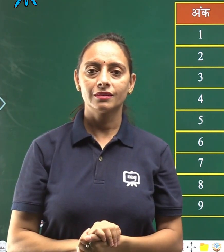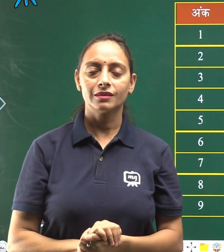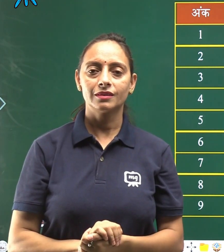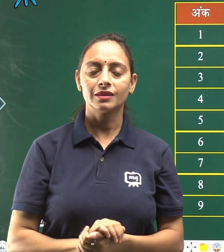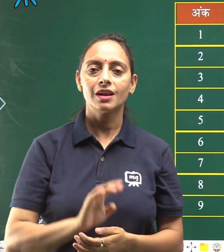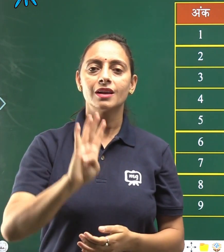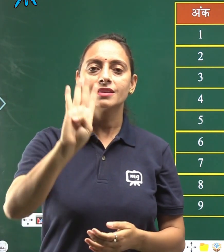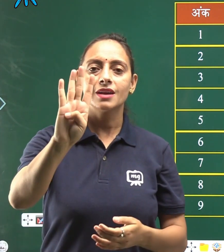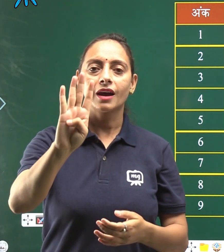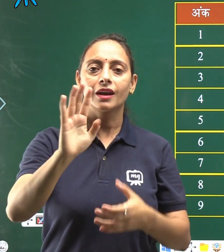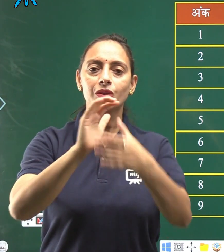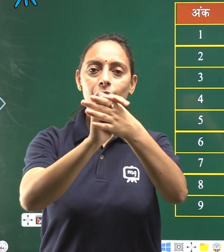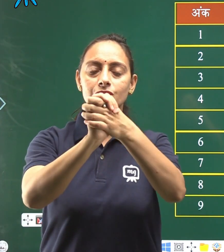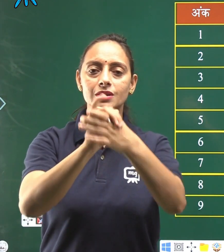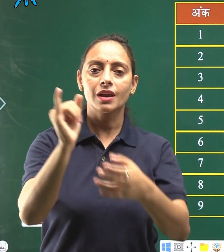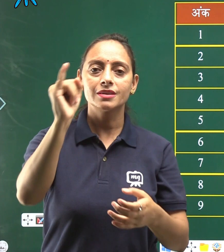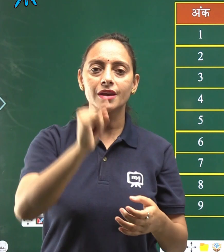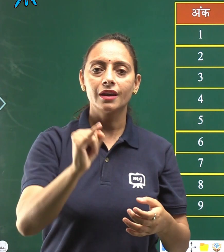4 का 6,